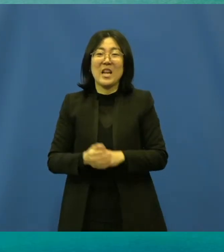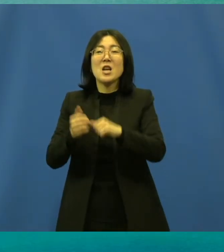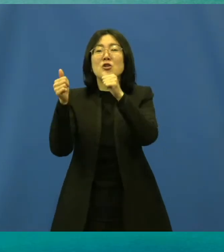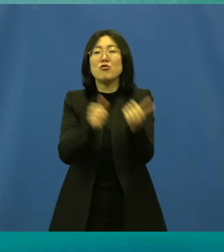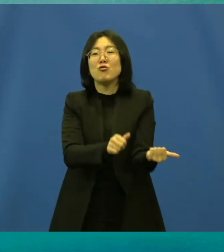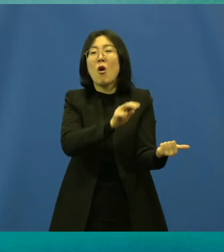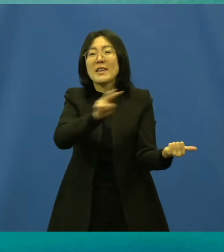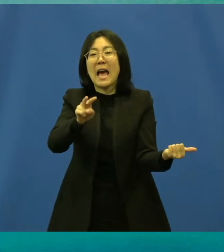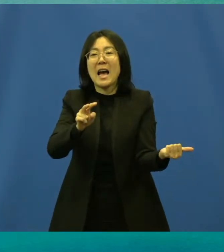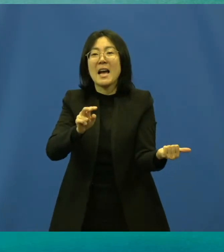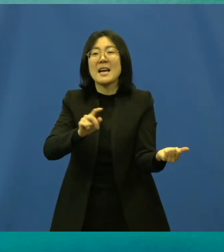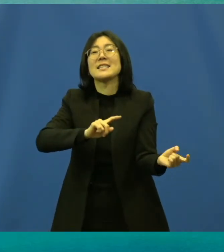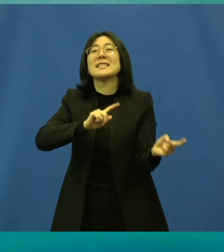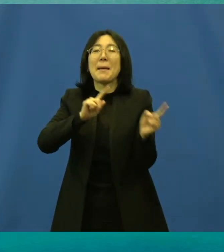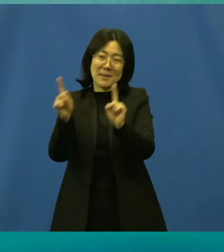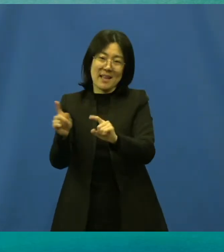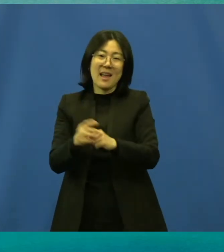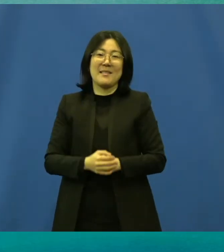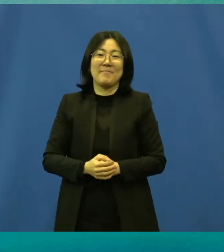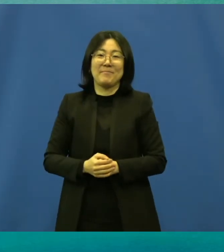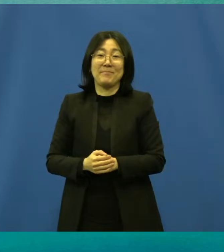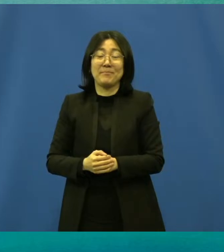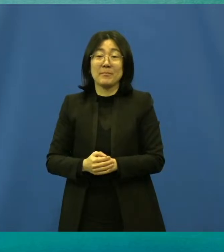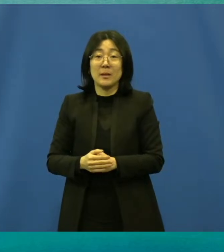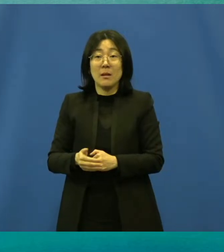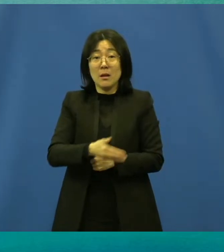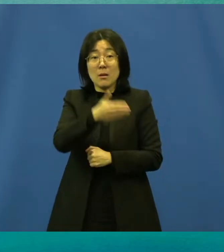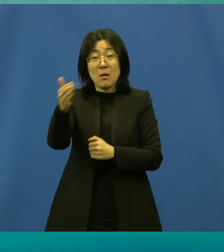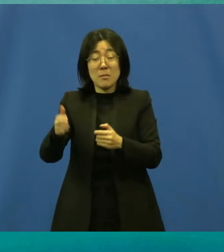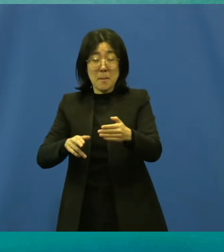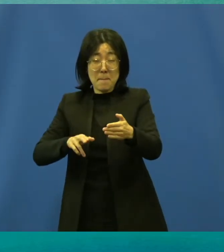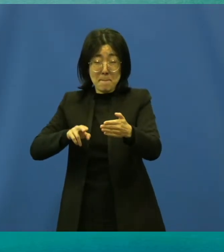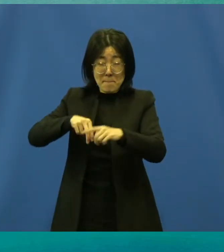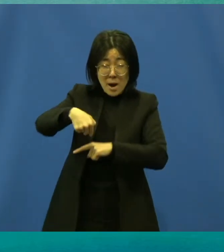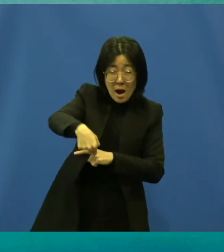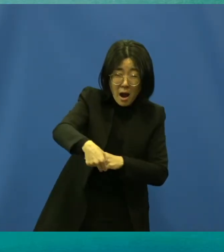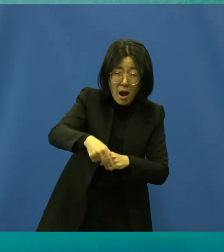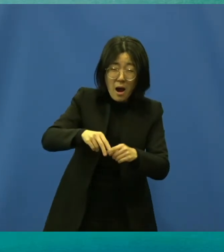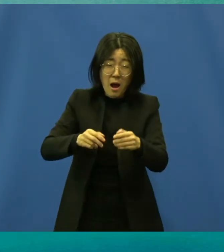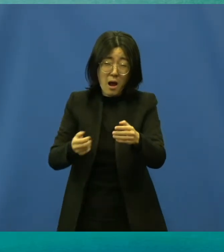삽니다. 자, 넘어지고 또 넘어지죠.